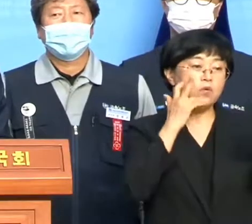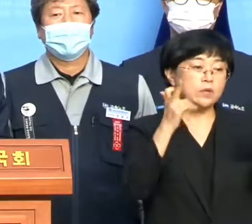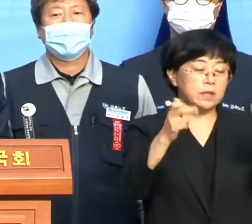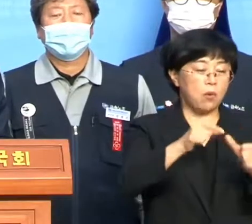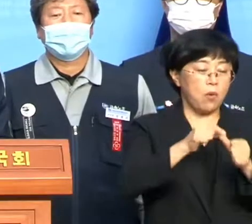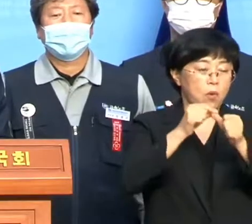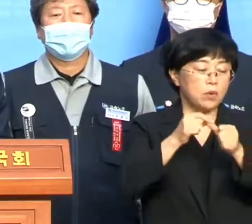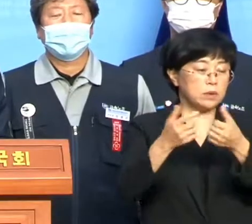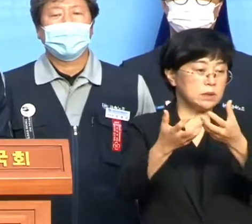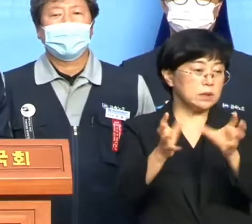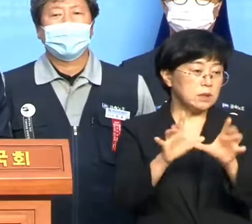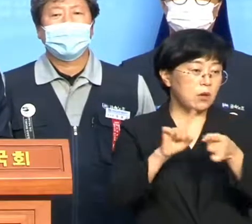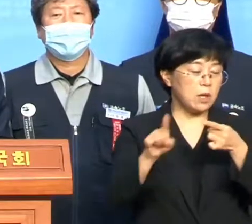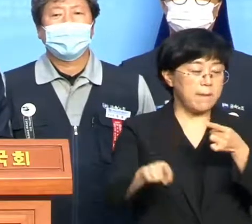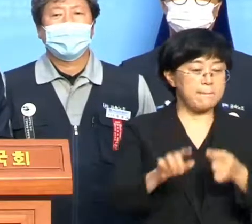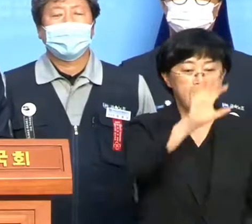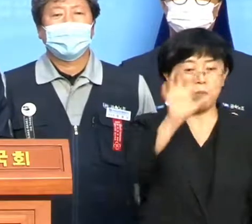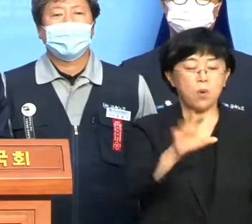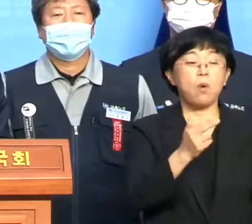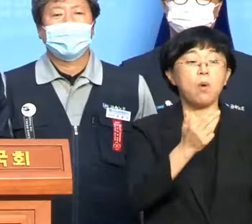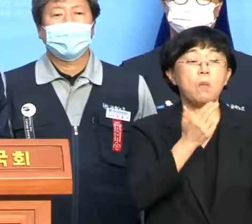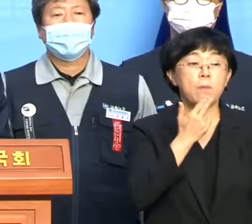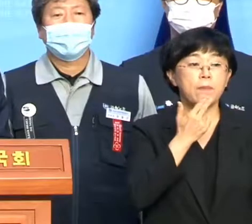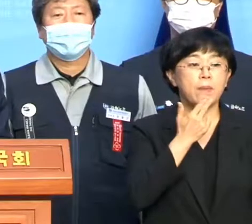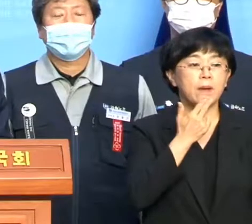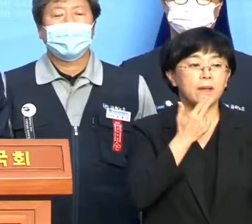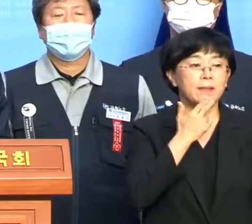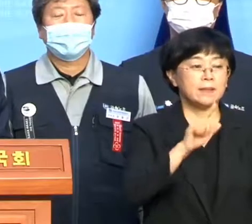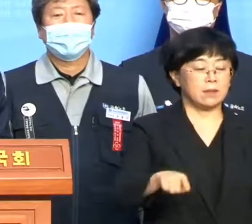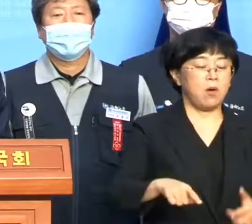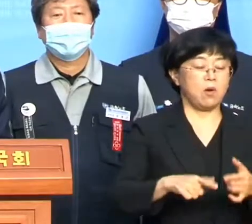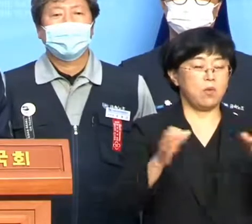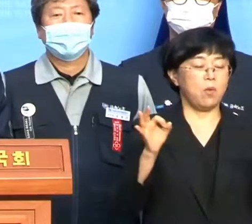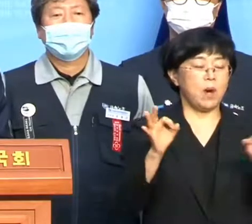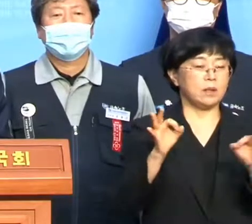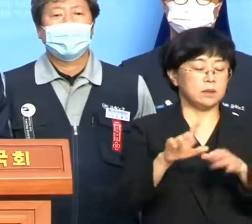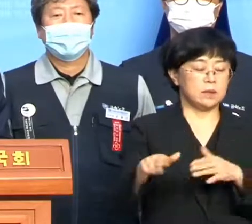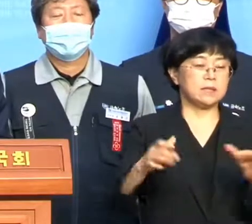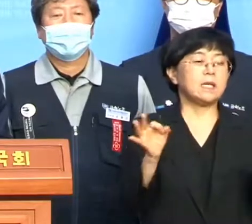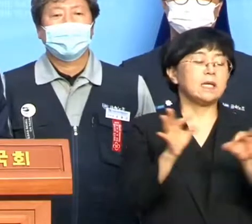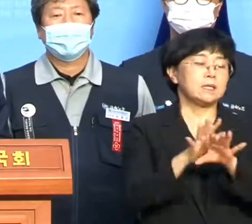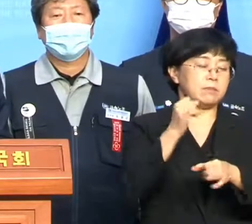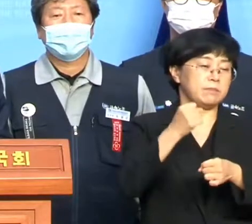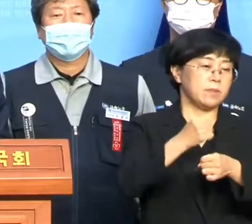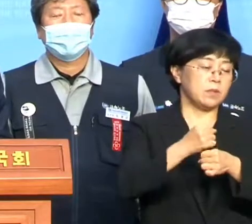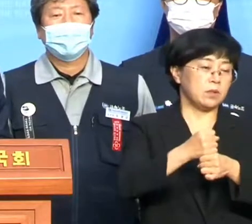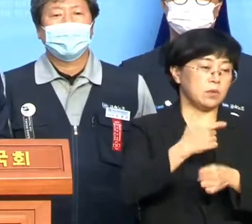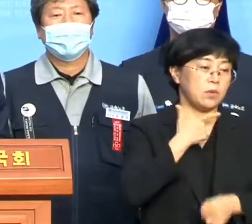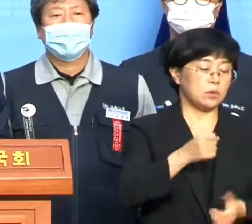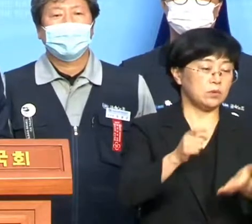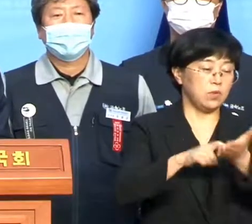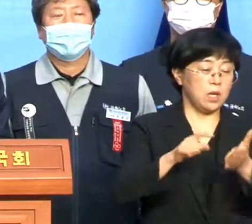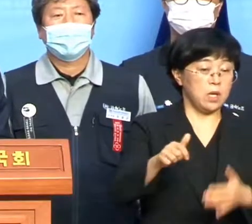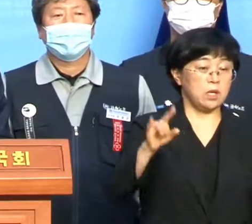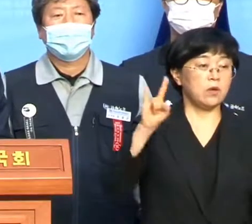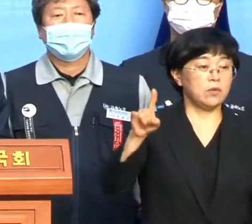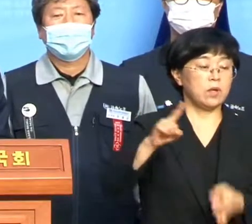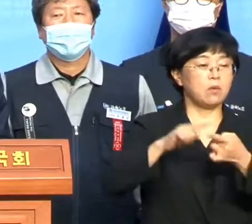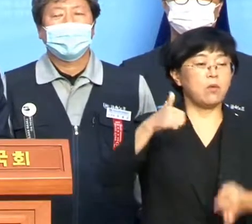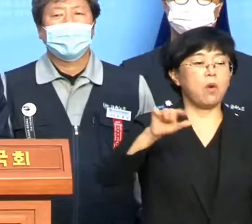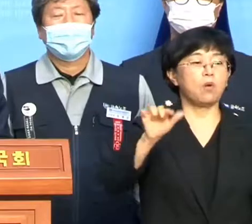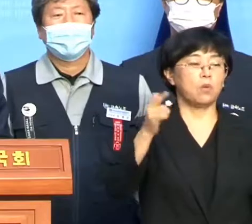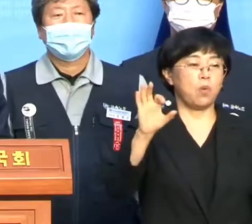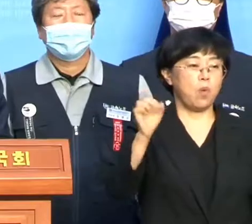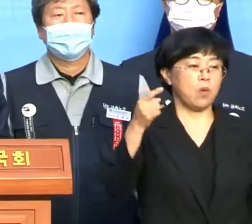지층이 이와 같은 행태가 반복되지 않도록 일벌백계 할 것을 촉구합니다 또한 현대중 5권 억압해 장의